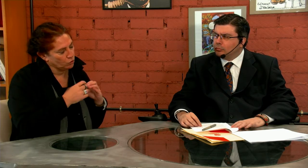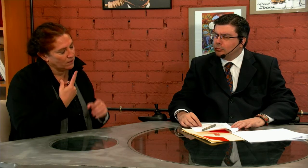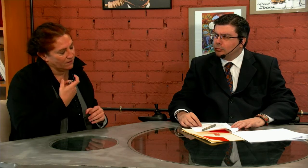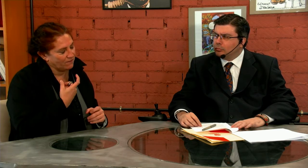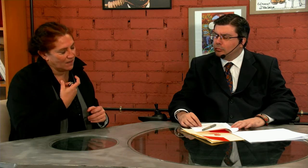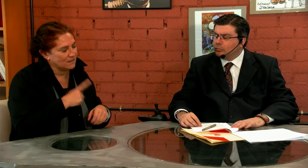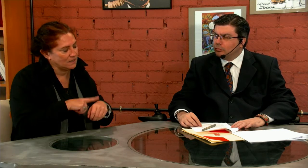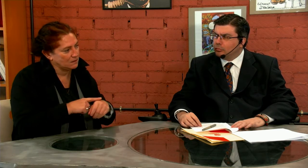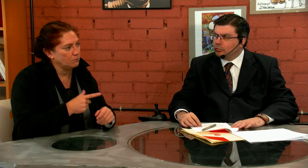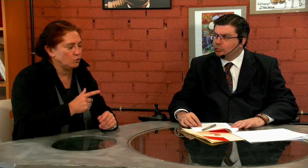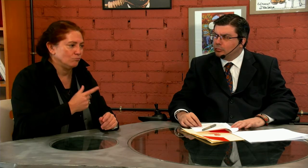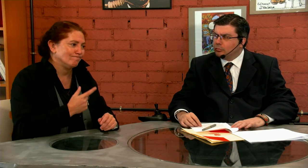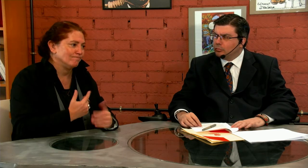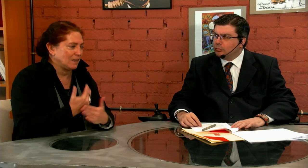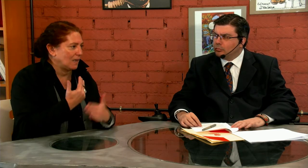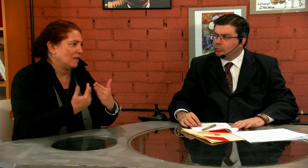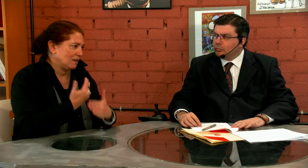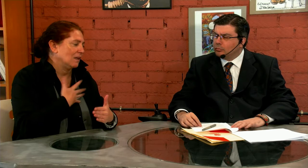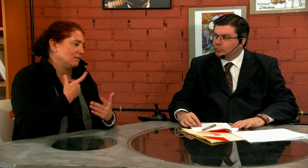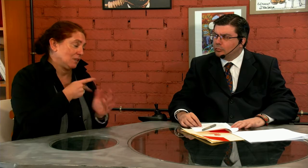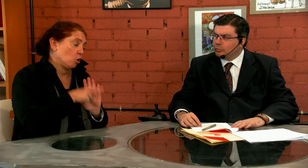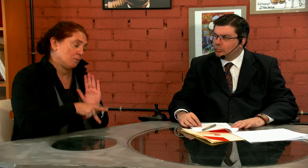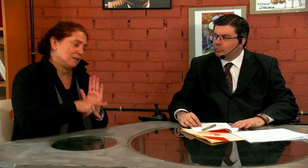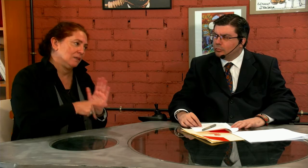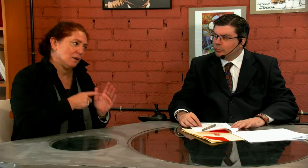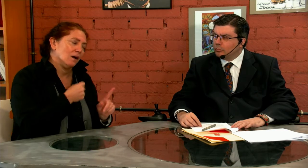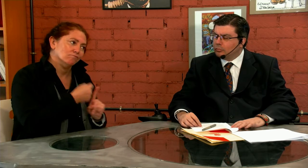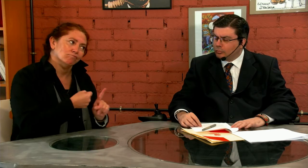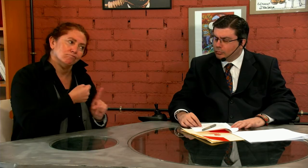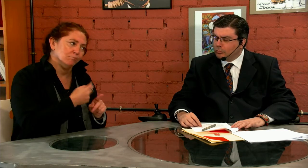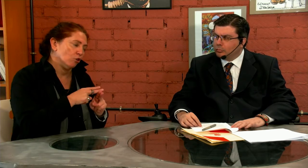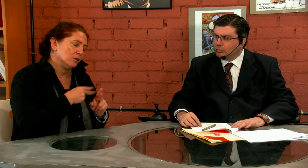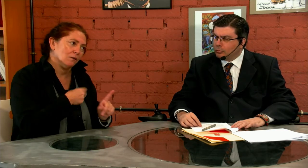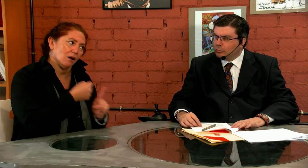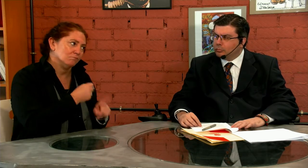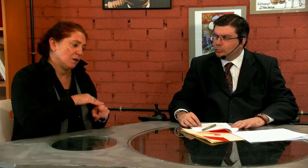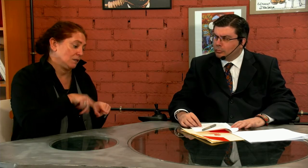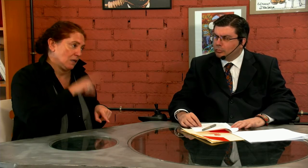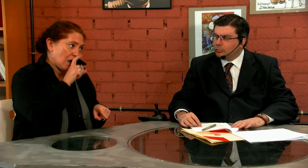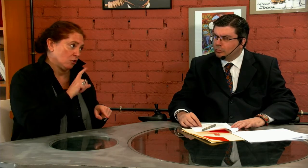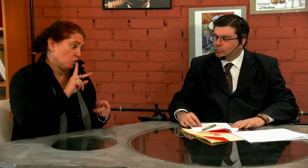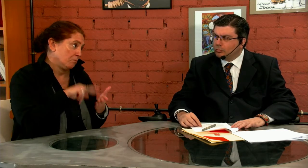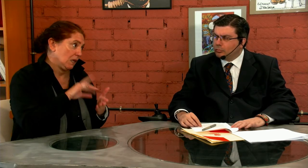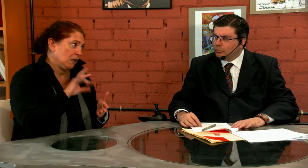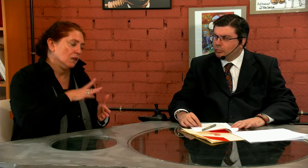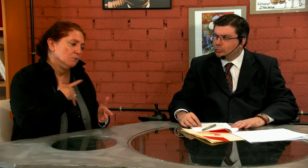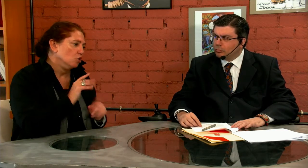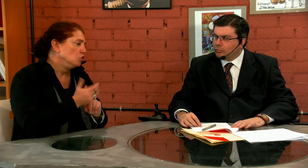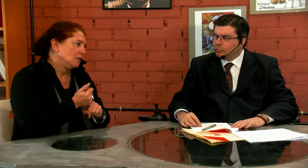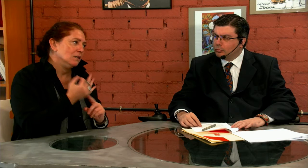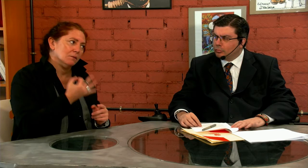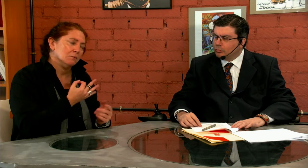mente, sobre todo para intentar romper las barreras de comunicación. Y es un trabajo del día a día y de lucha política. Este